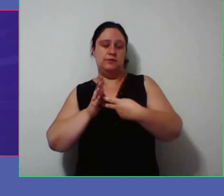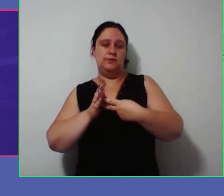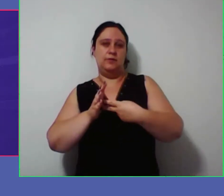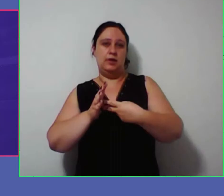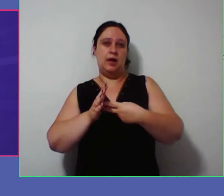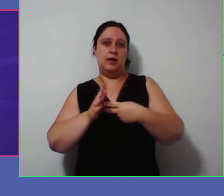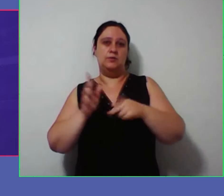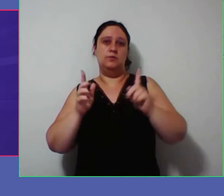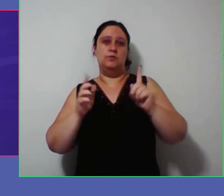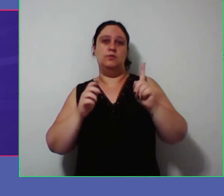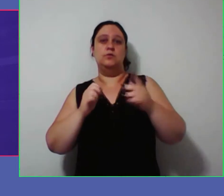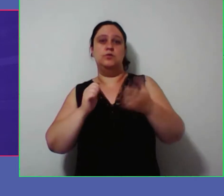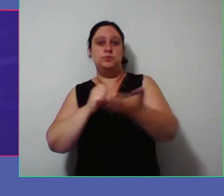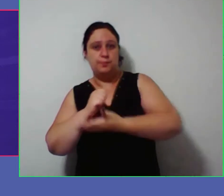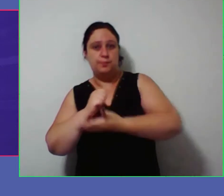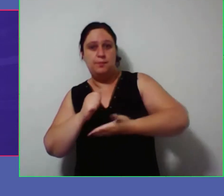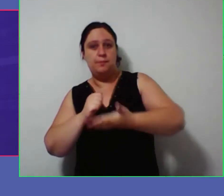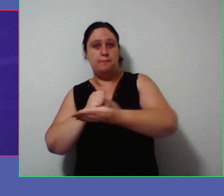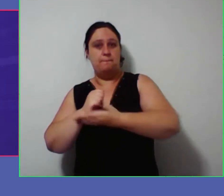igreja. E